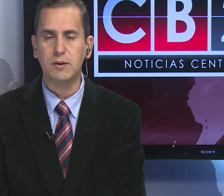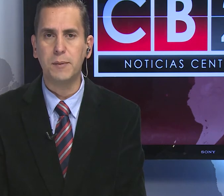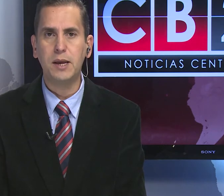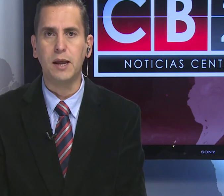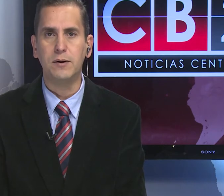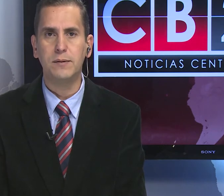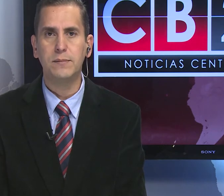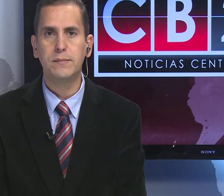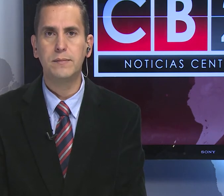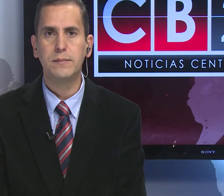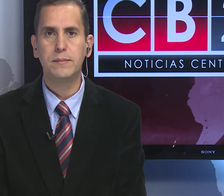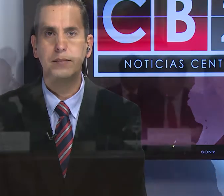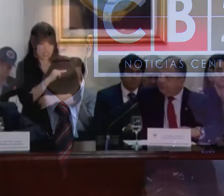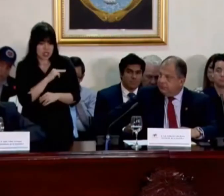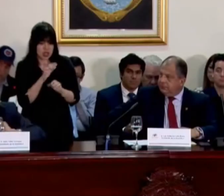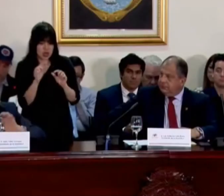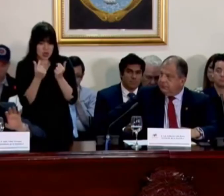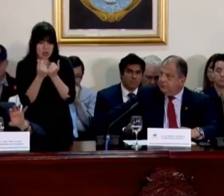país centroamericano.